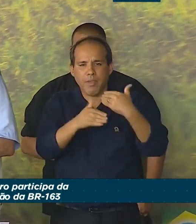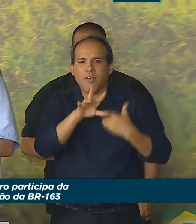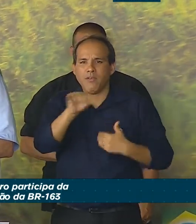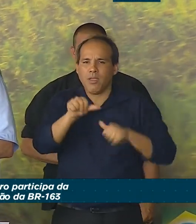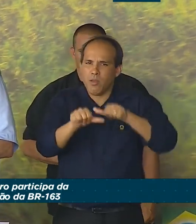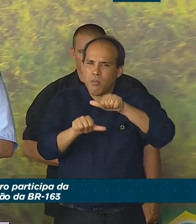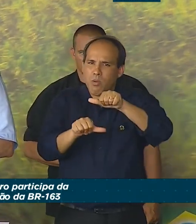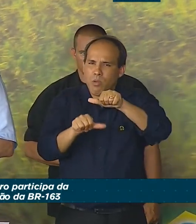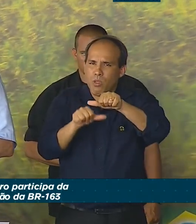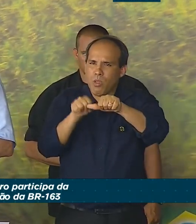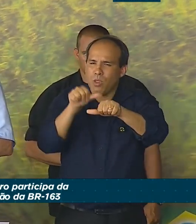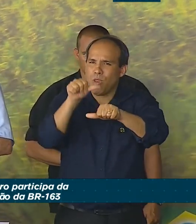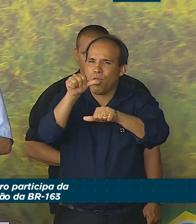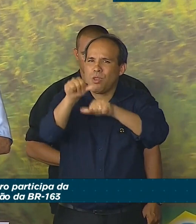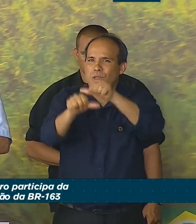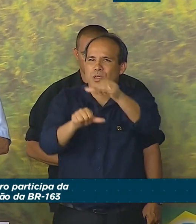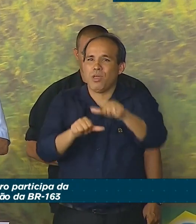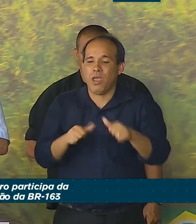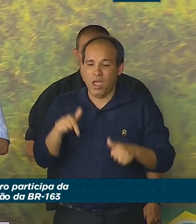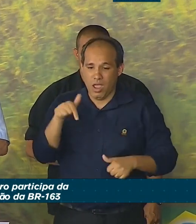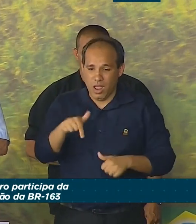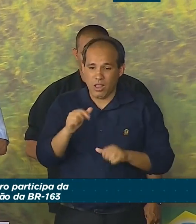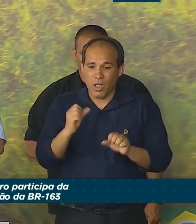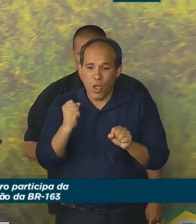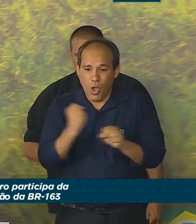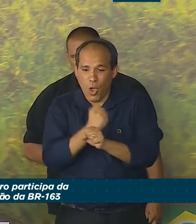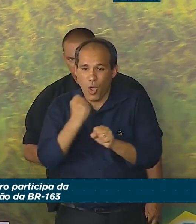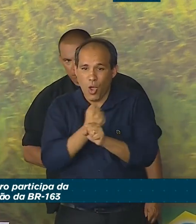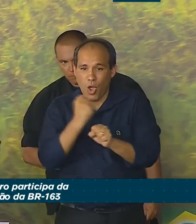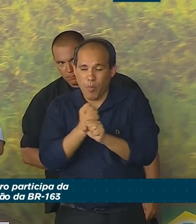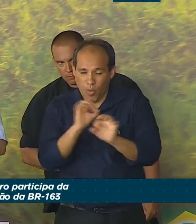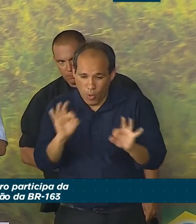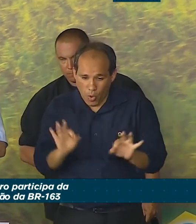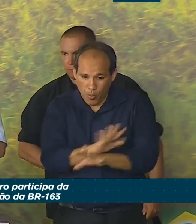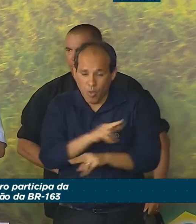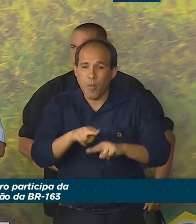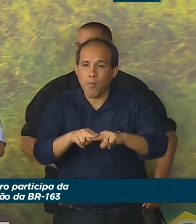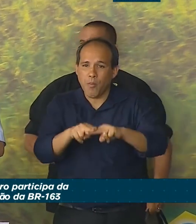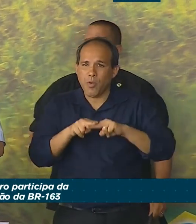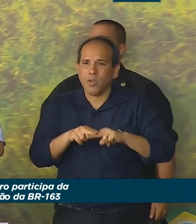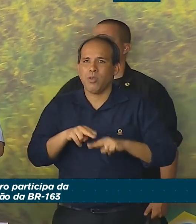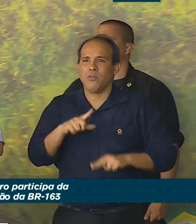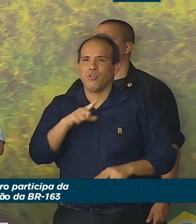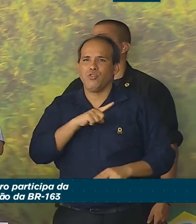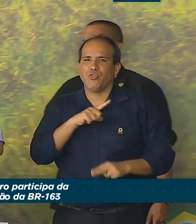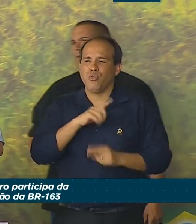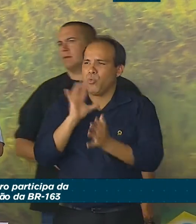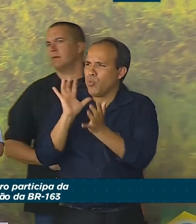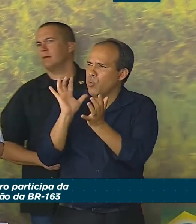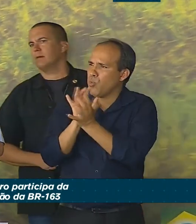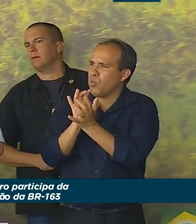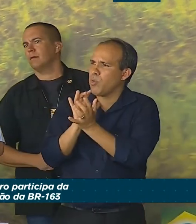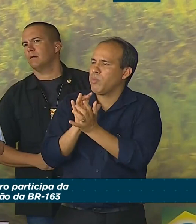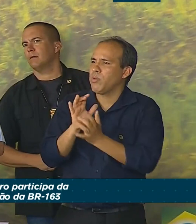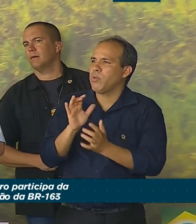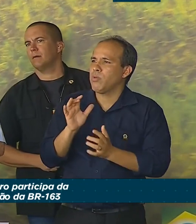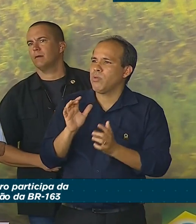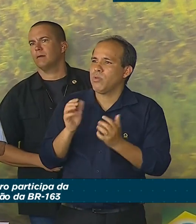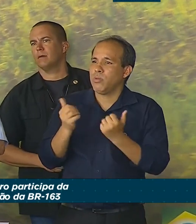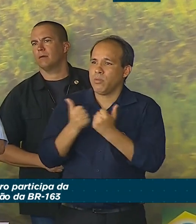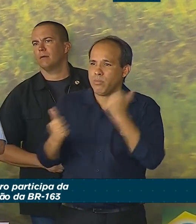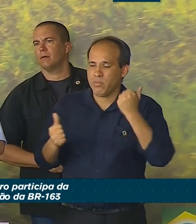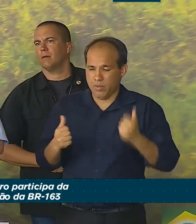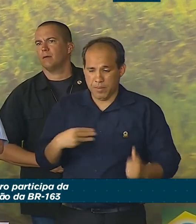aí. Essa obra só foi possível porque tivemos um grupo, um time de